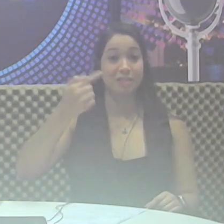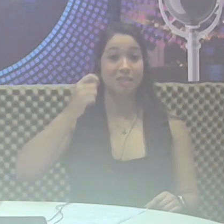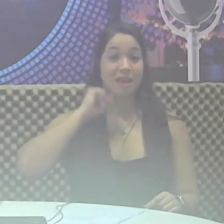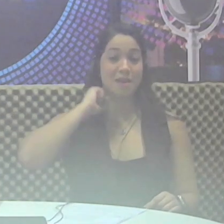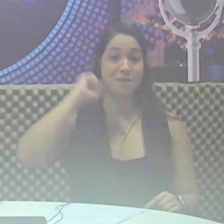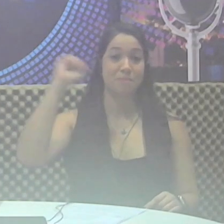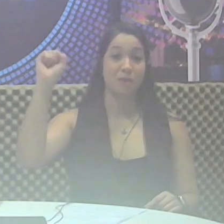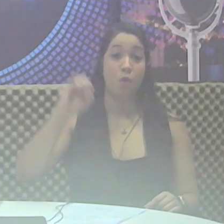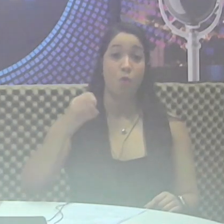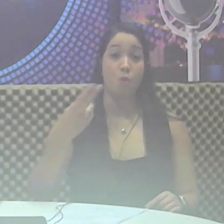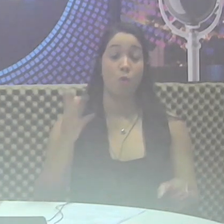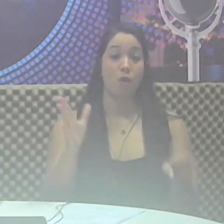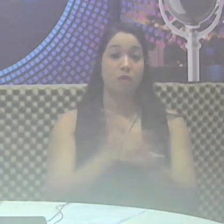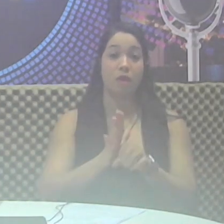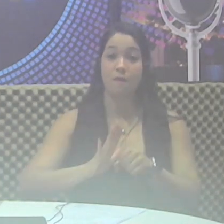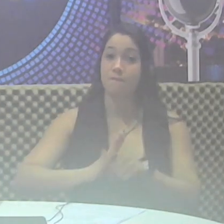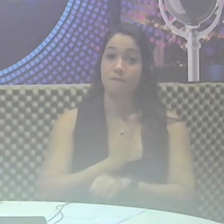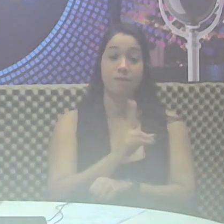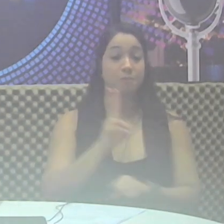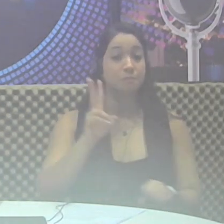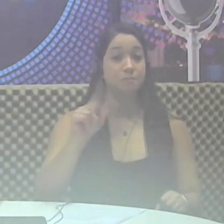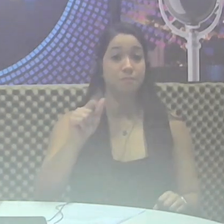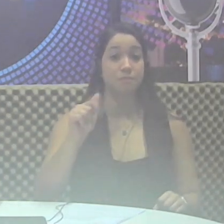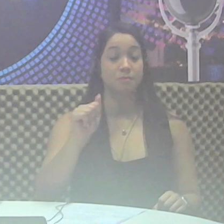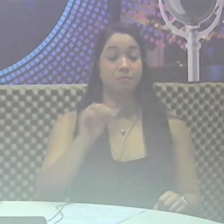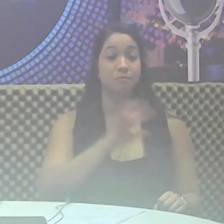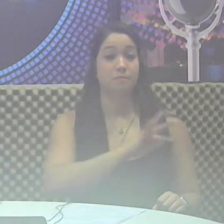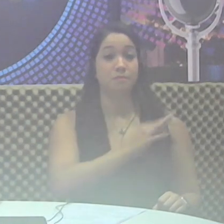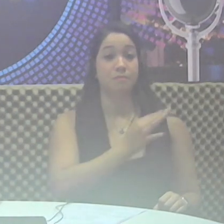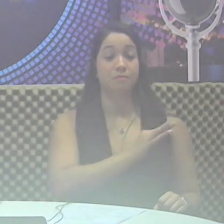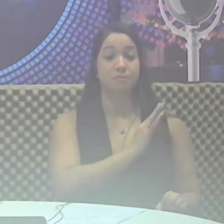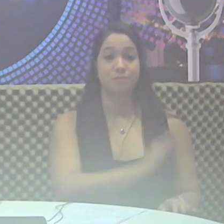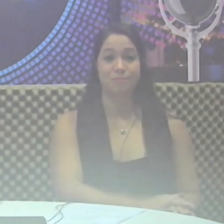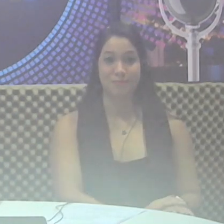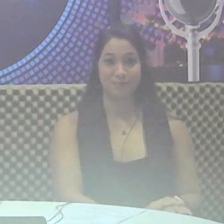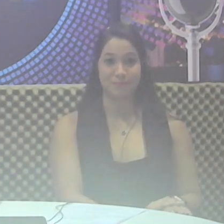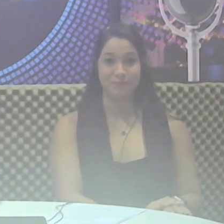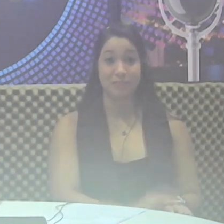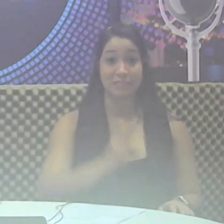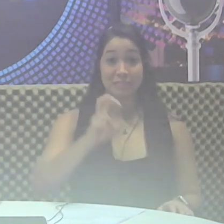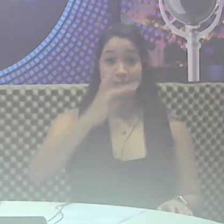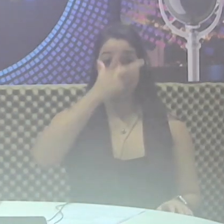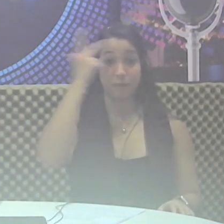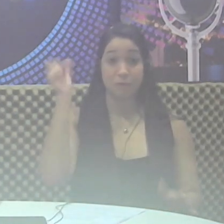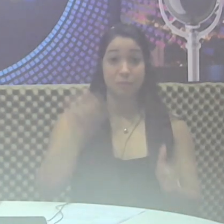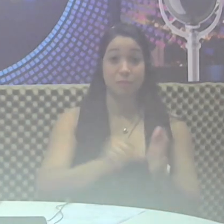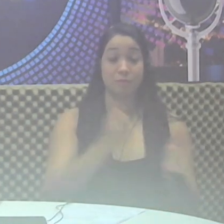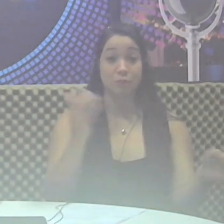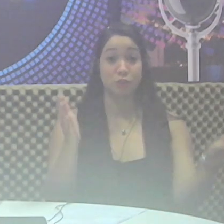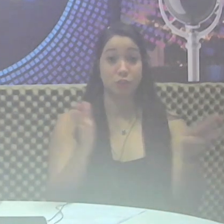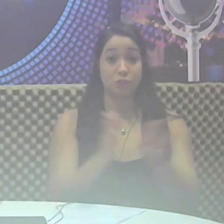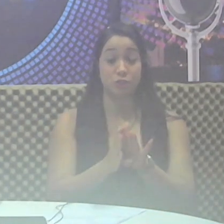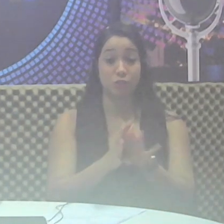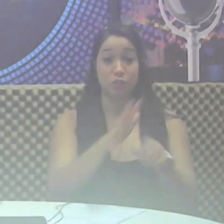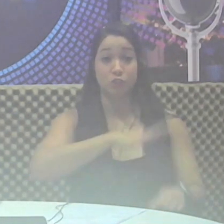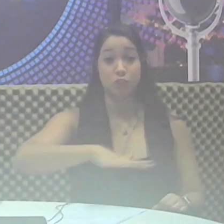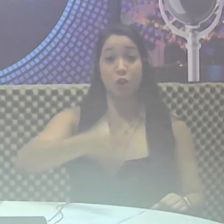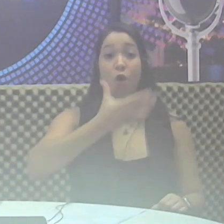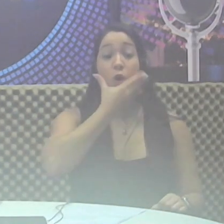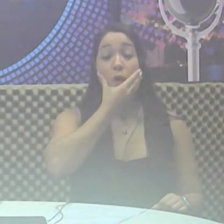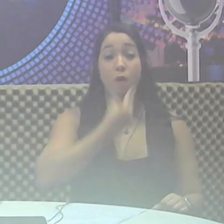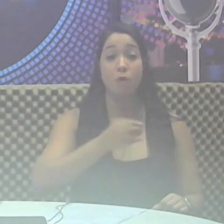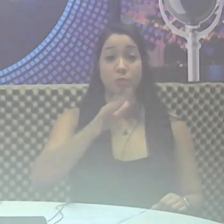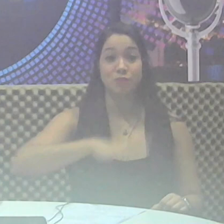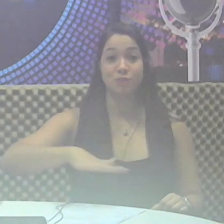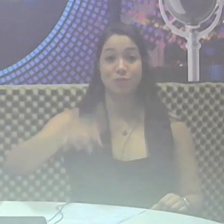abril ou até o preenchimento do limite técnico do evento. Os 5 primeiros colocados nas categorias geral masculino